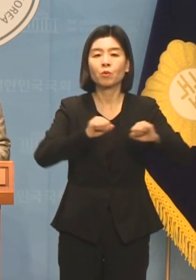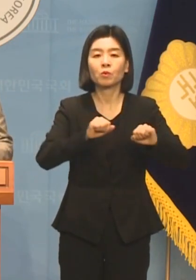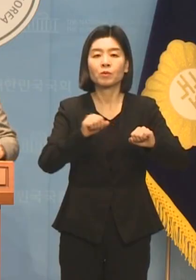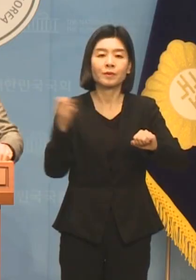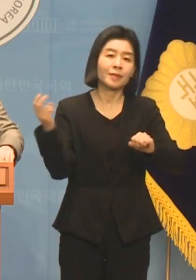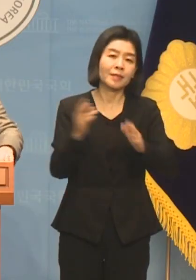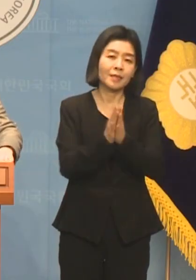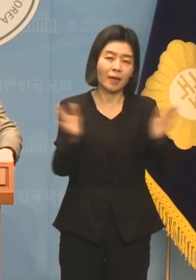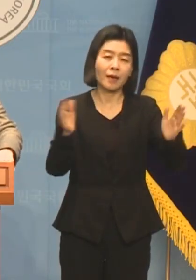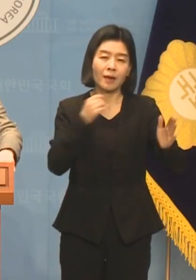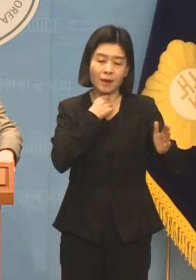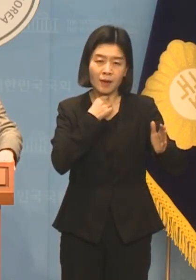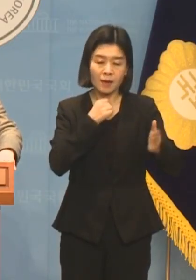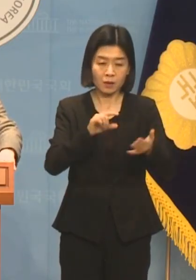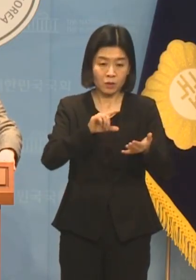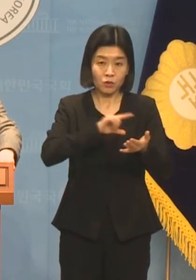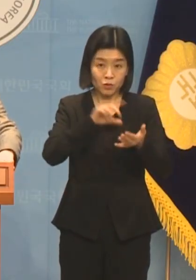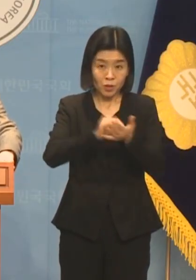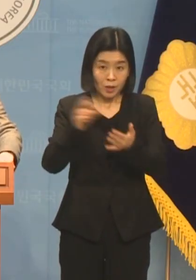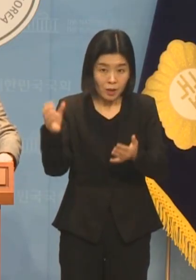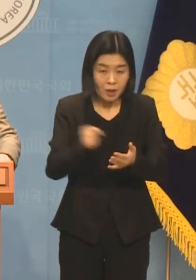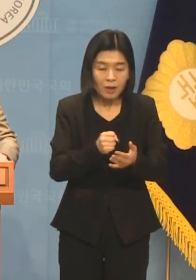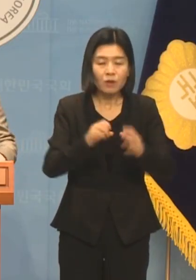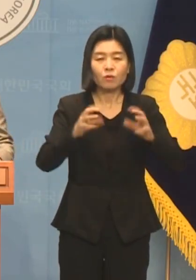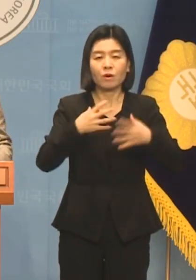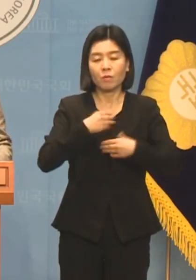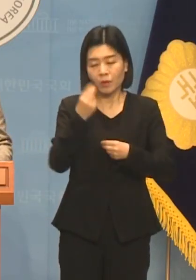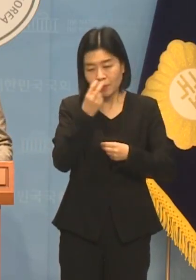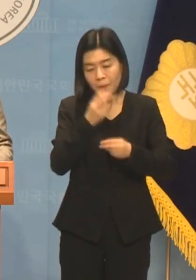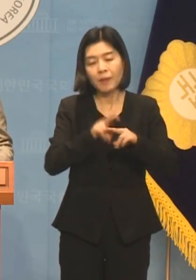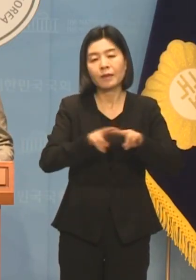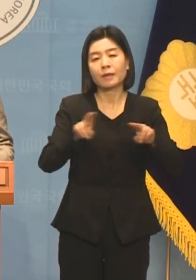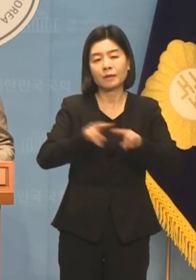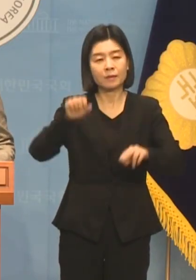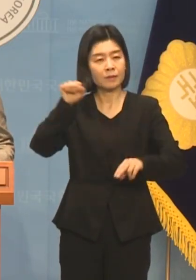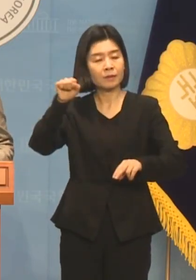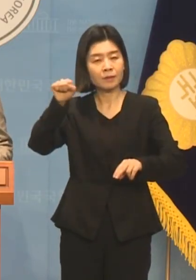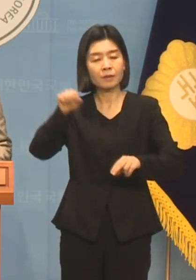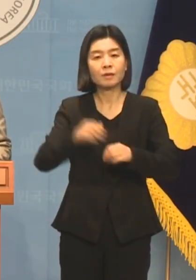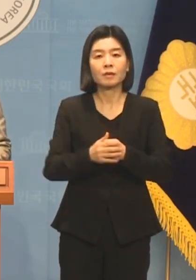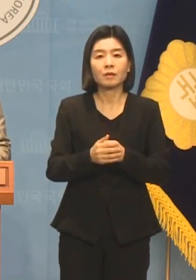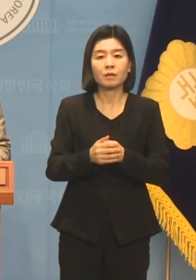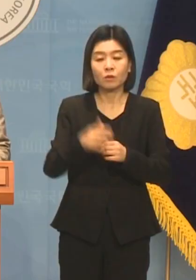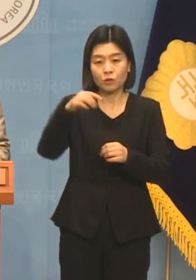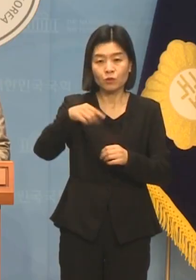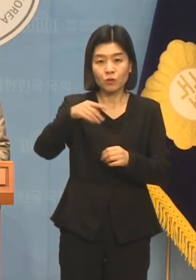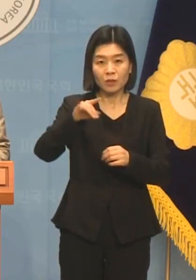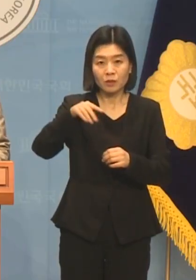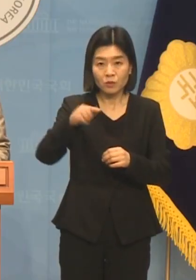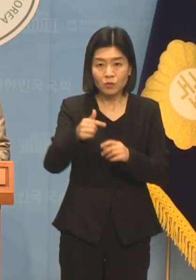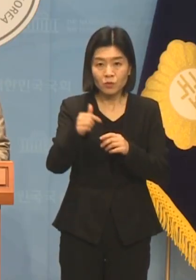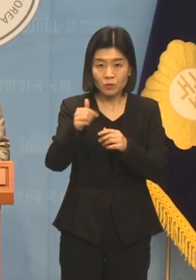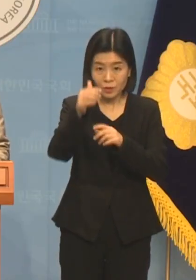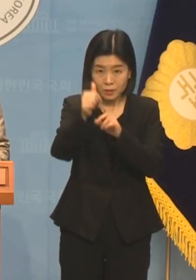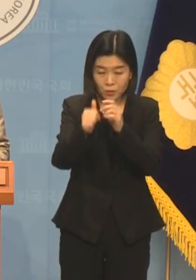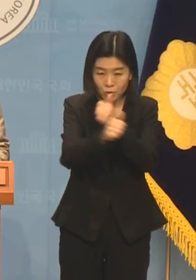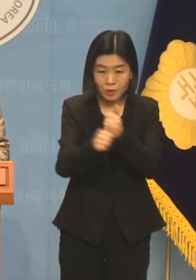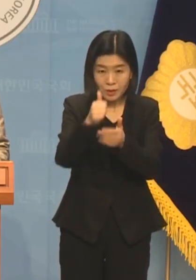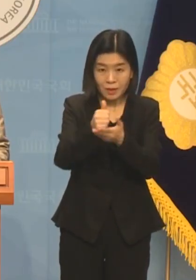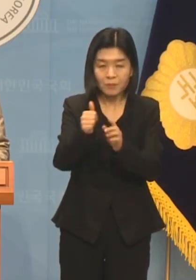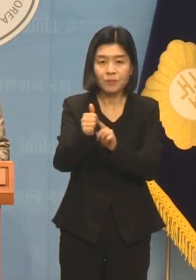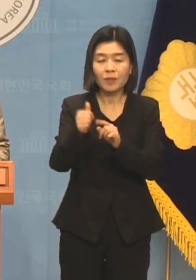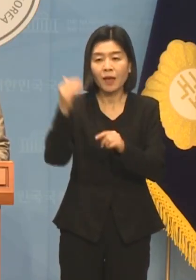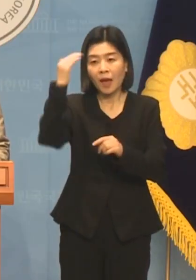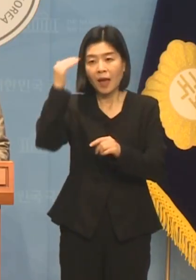주제로 국가보안법 폐지를 주장하기도 하였습니다. 또한 주재준 위원장은 한미 FTA 반대